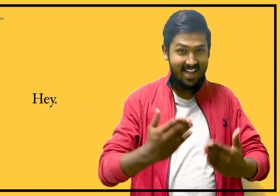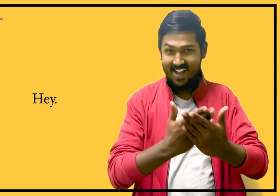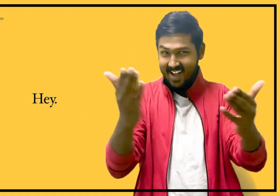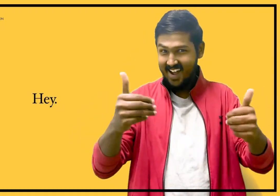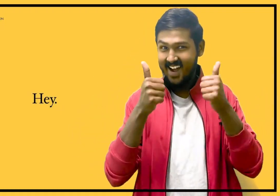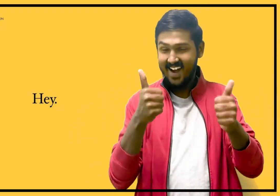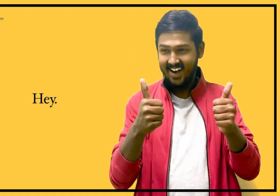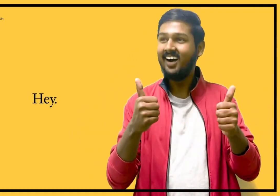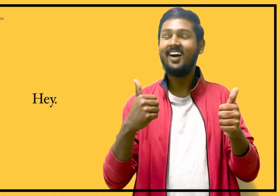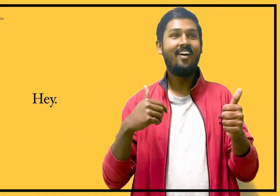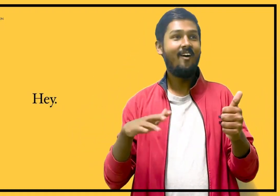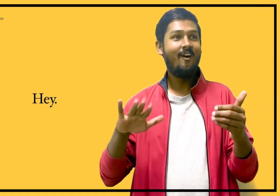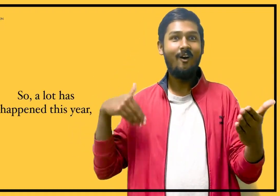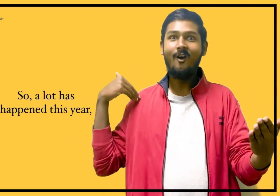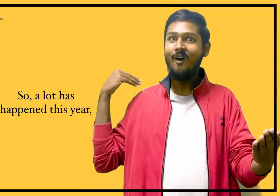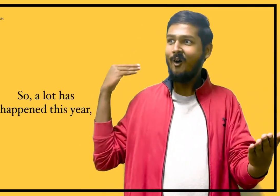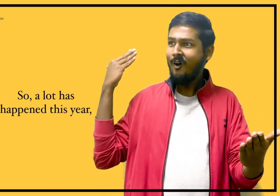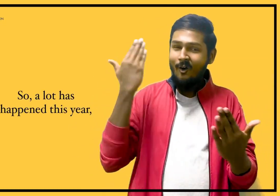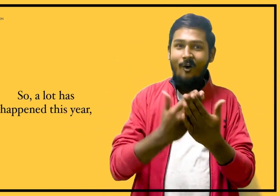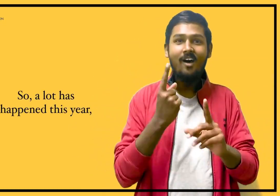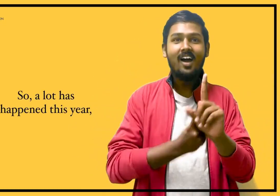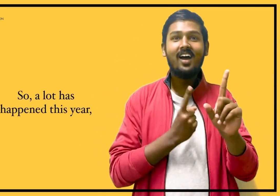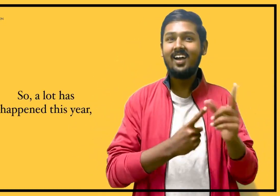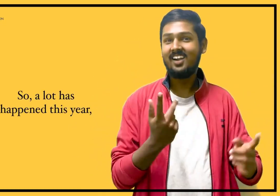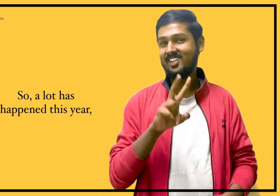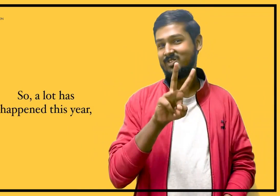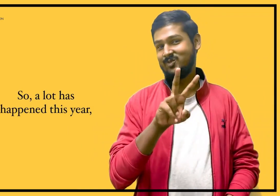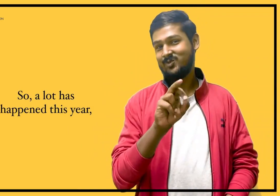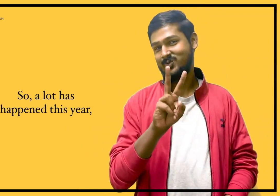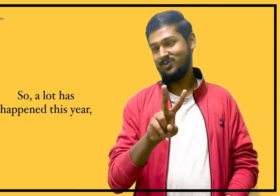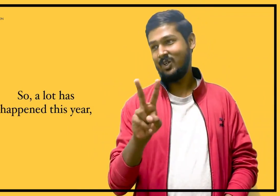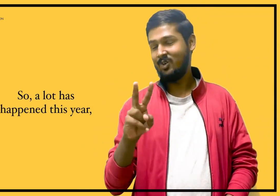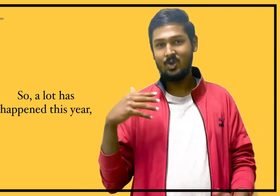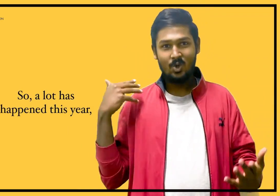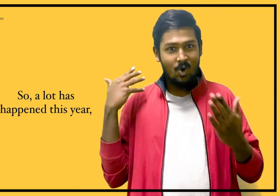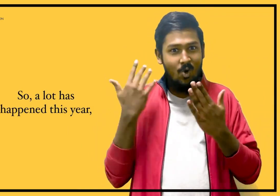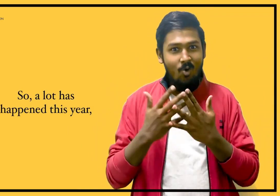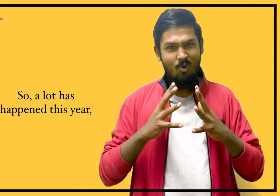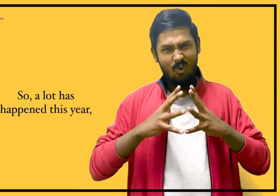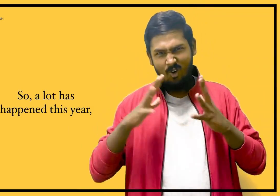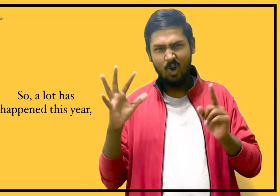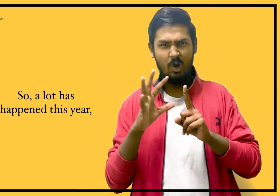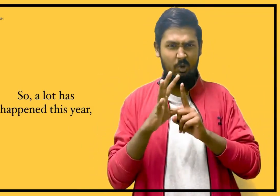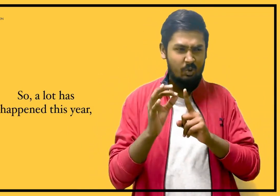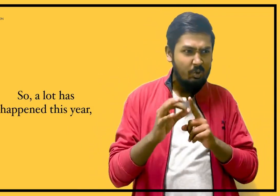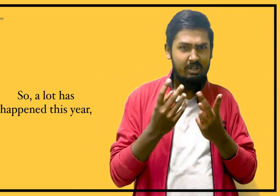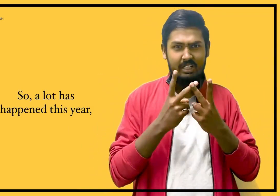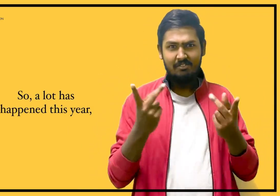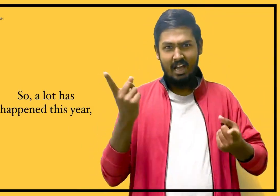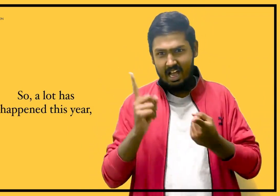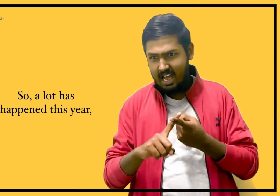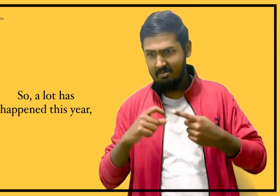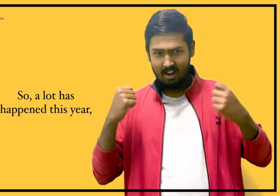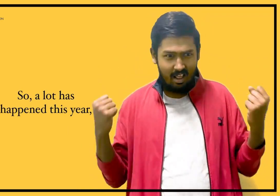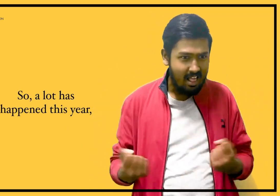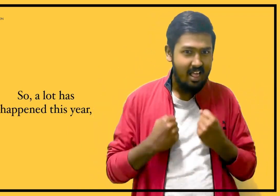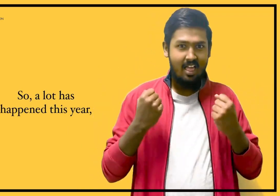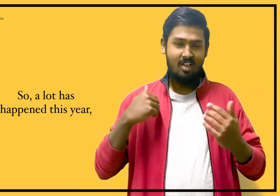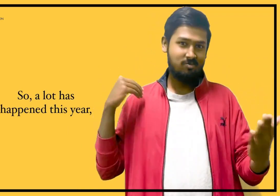हेलो आप सभी को। मैं आशा करता हूँ 2022 आपका बहुत अच्छा समय रहा होगा, जिसमें आपने बहुत सारी